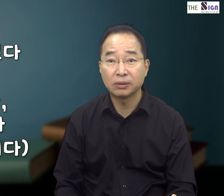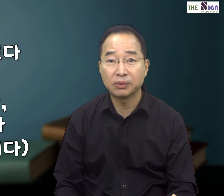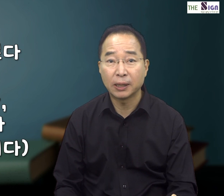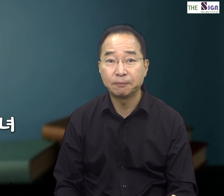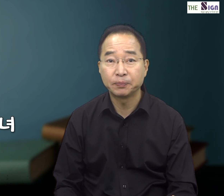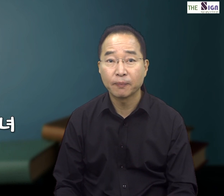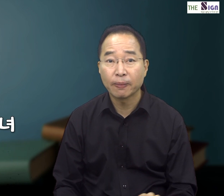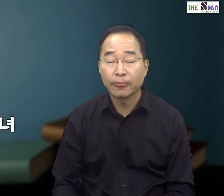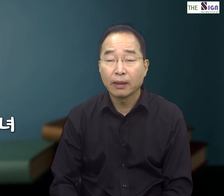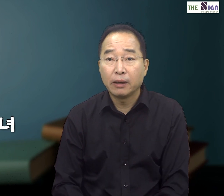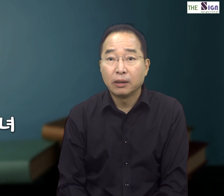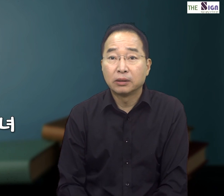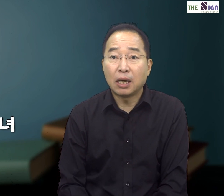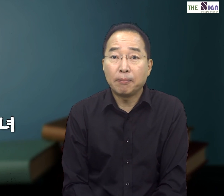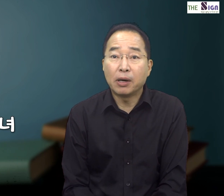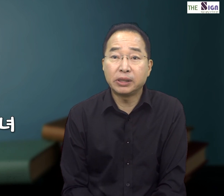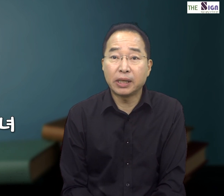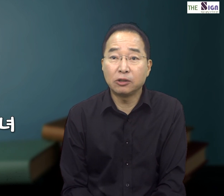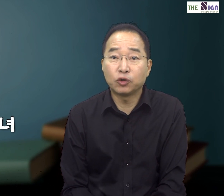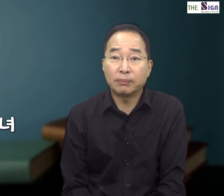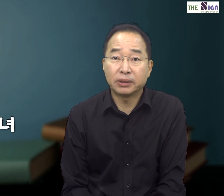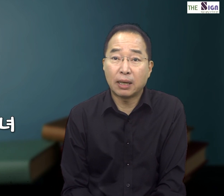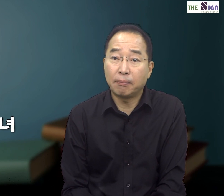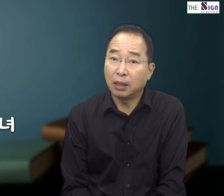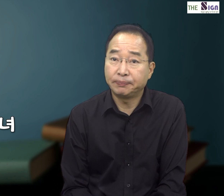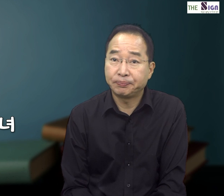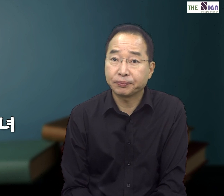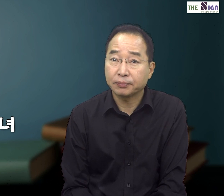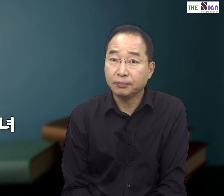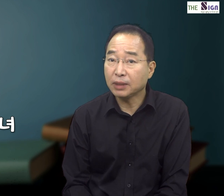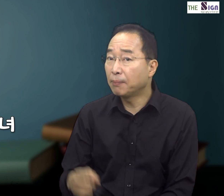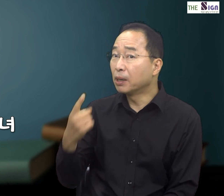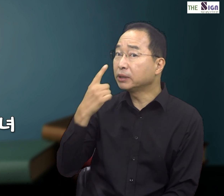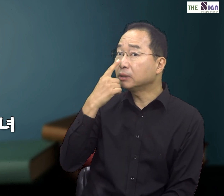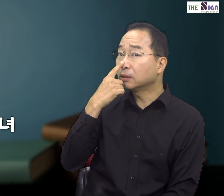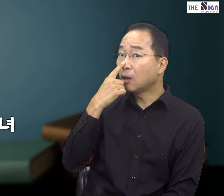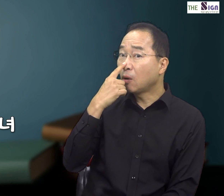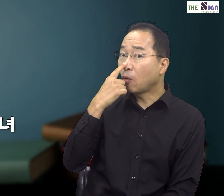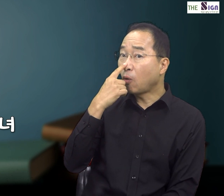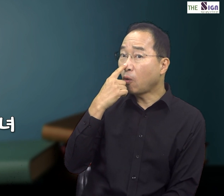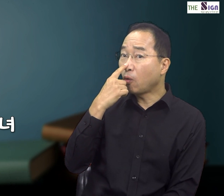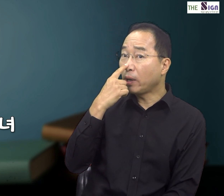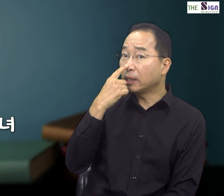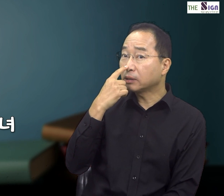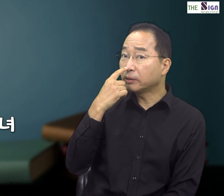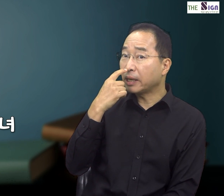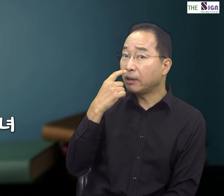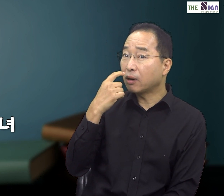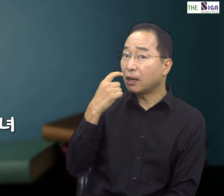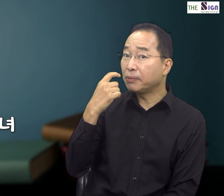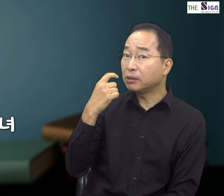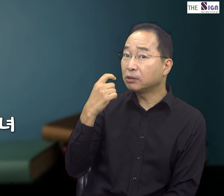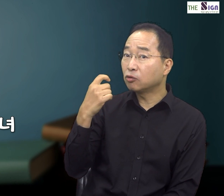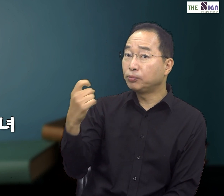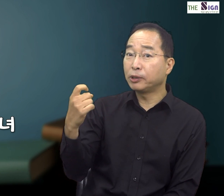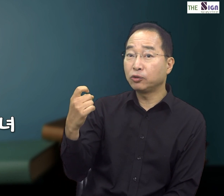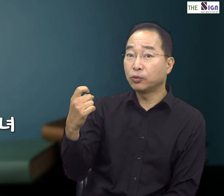있습니다. 그 다음 멋이라는 수화입니다. 멋은 코에서 내려가면서 굽혀지는